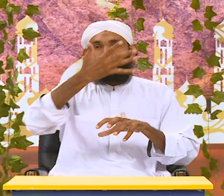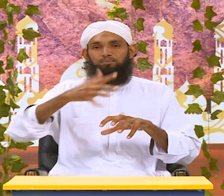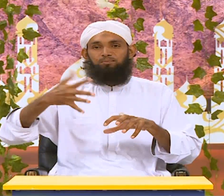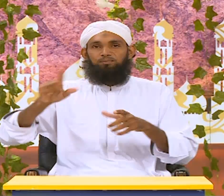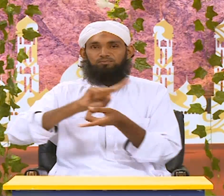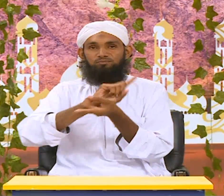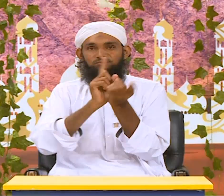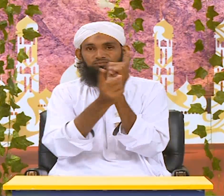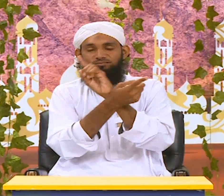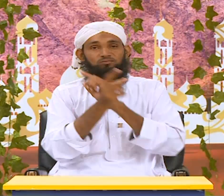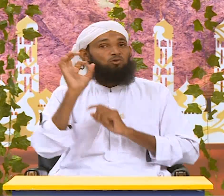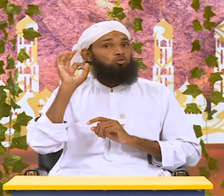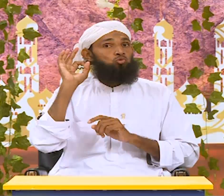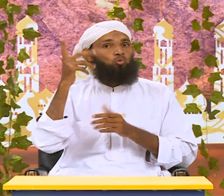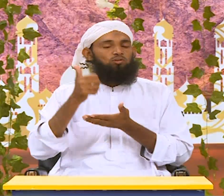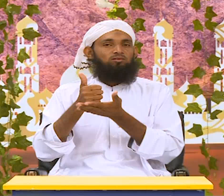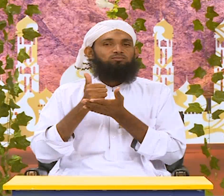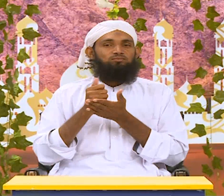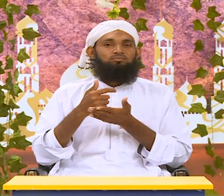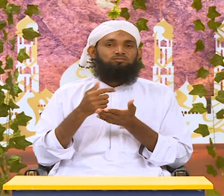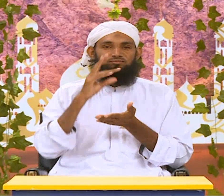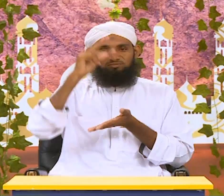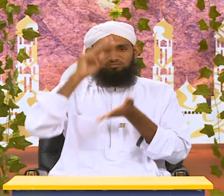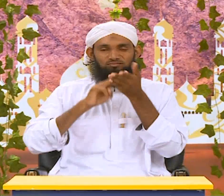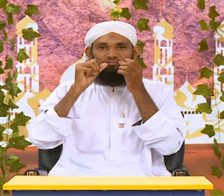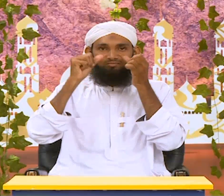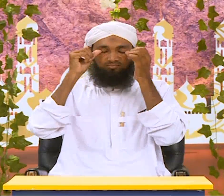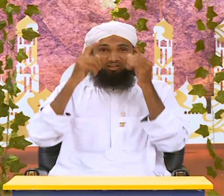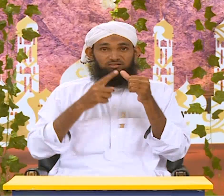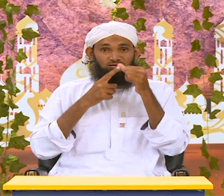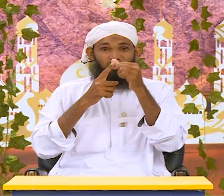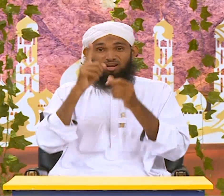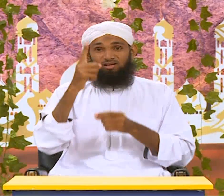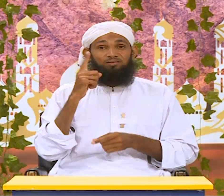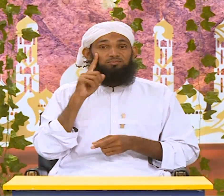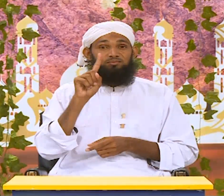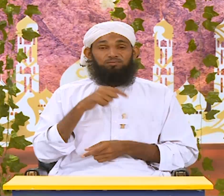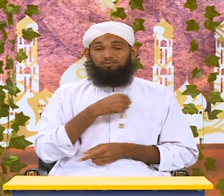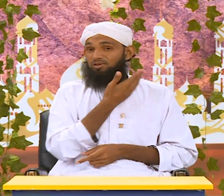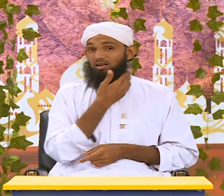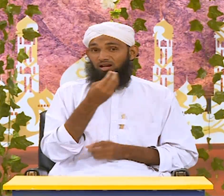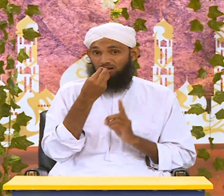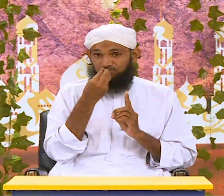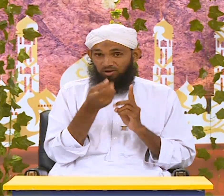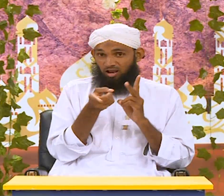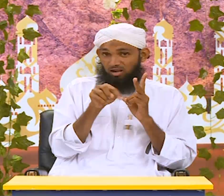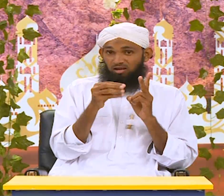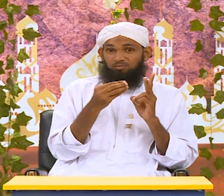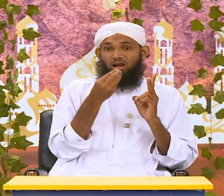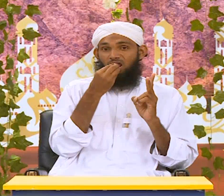مگر میں نے عرض کی، یا اللہ پاک، مجھے تو یہ پسند ہے کہ اگر میں ایک دن کھاؤں تو دوسرے دن میں بھوکا رہوں، تاکہ جب بھوکا رہوں تو